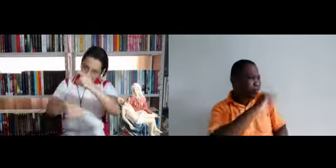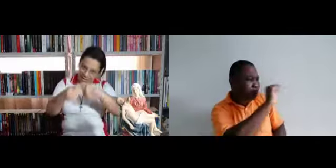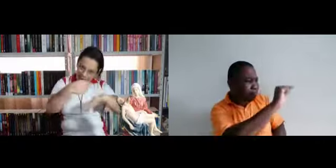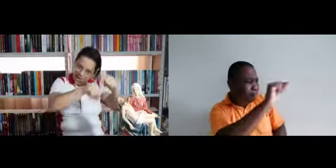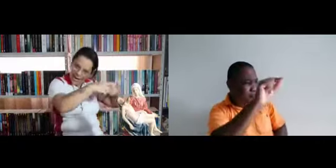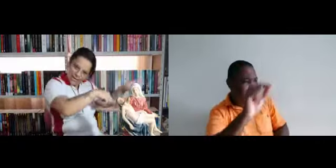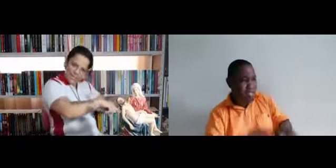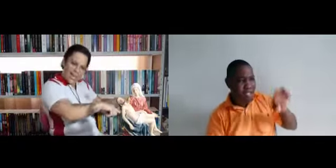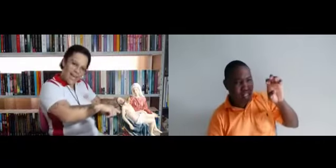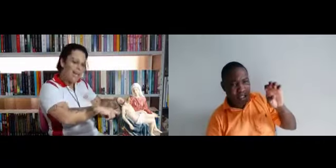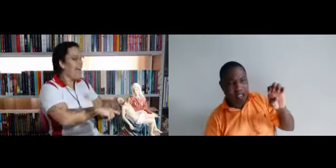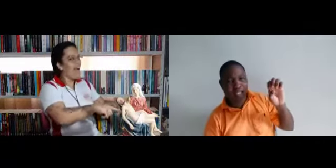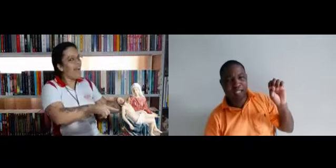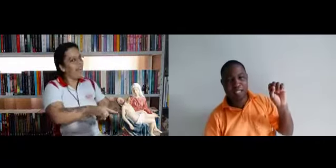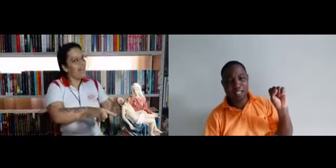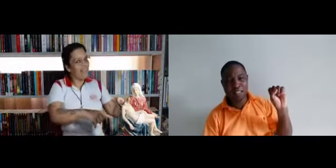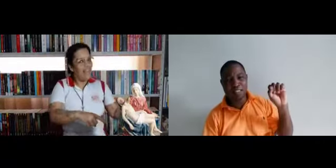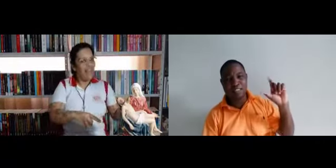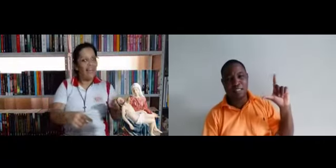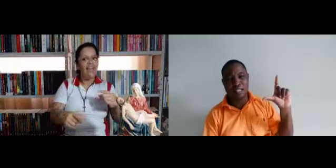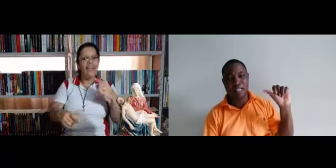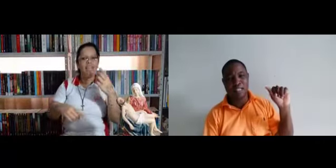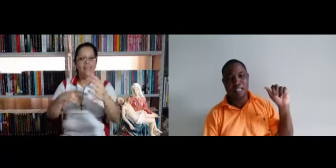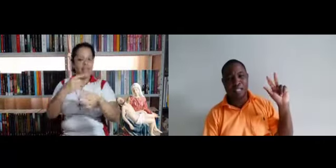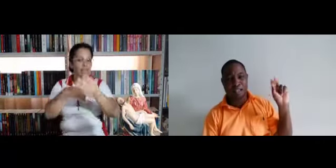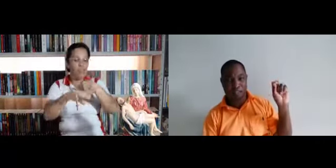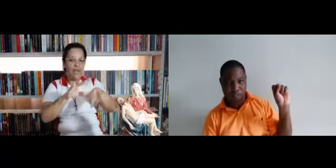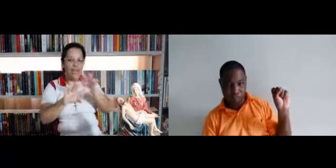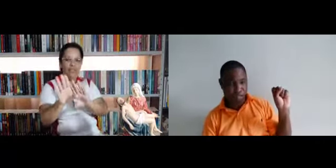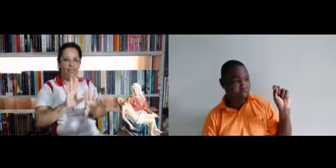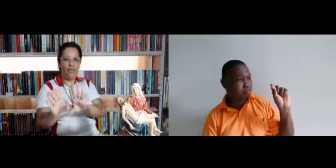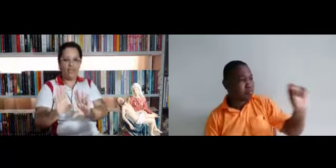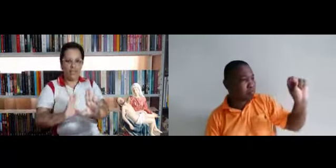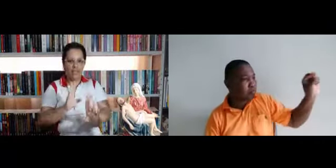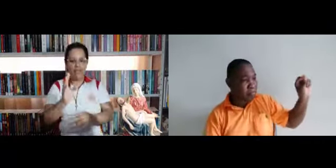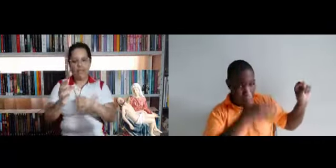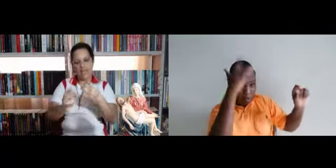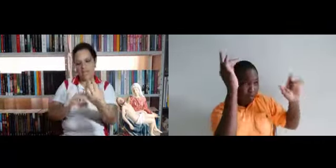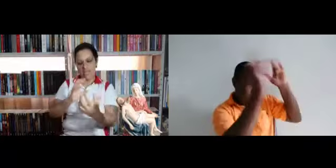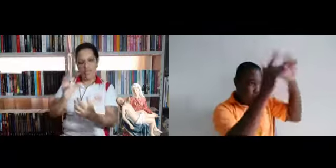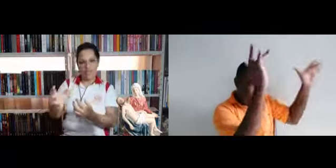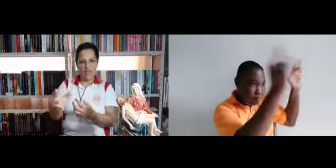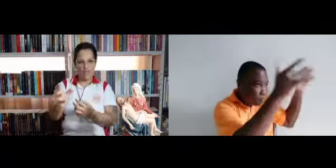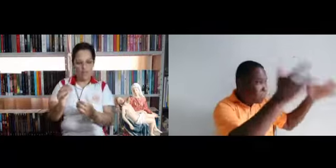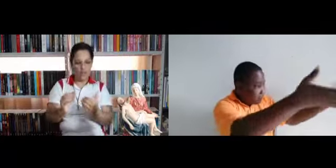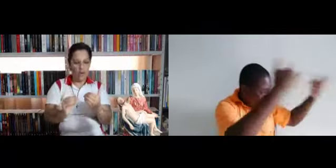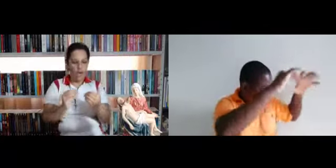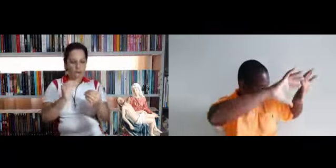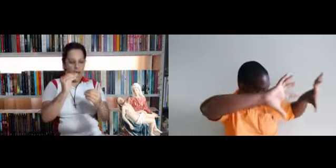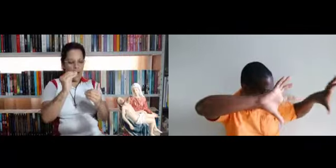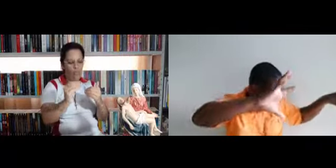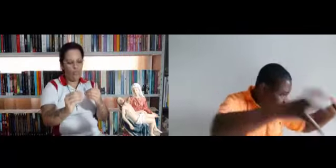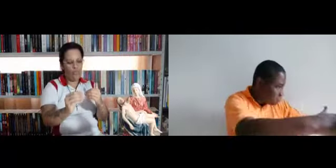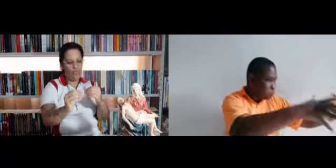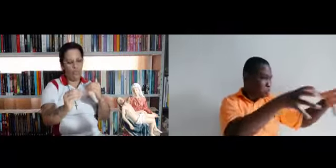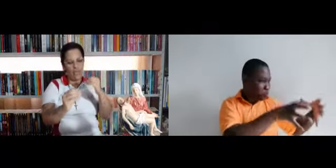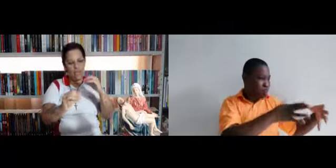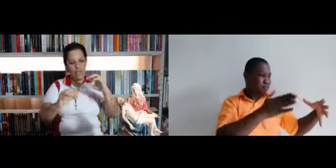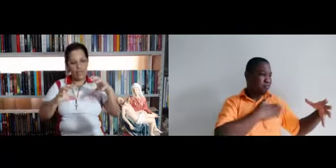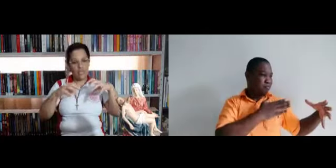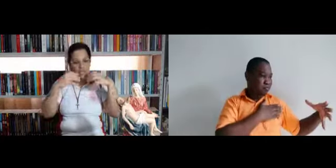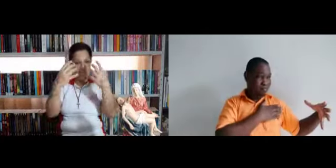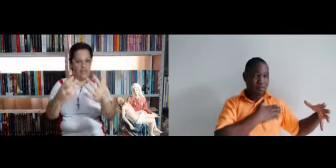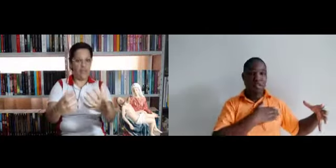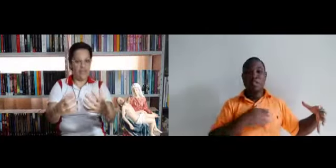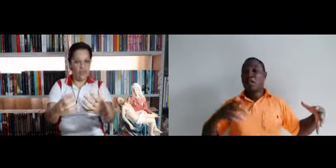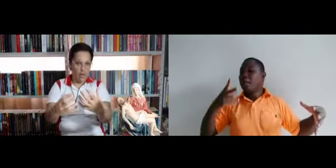Rússia, que declarou guerra à Inglaterra. E por aí foi, entendeu? Esse é o efeito dominó.